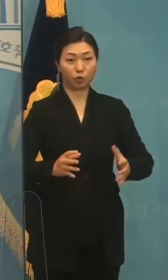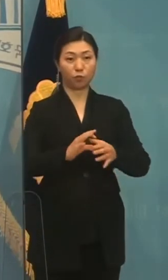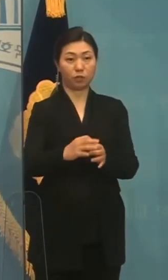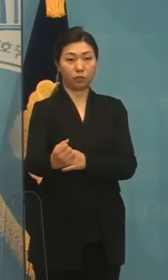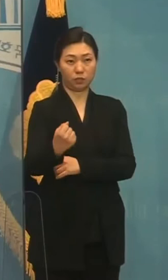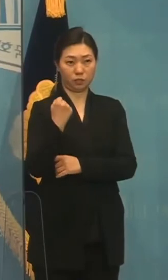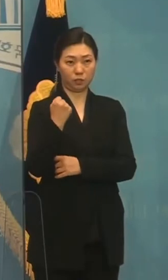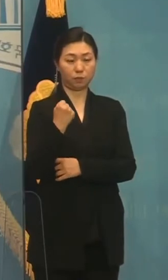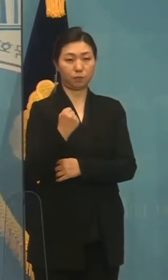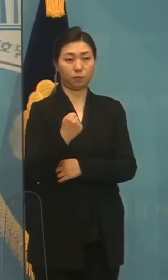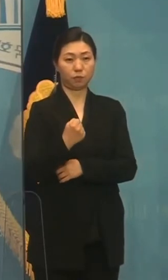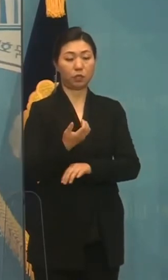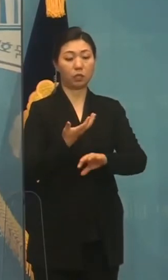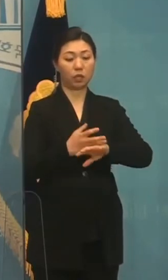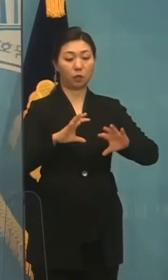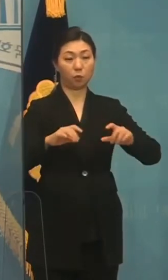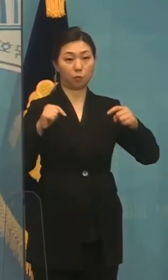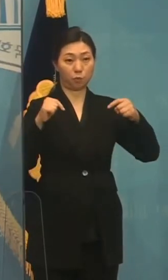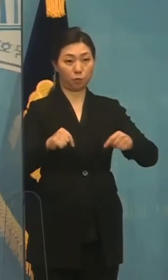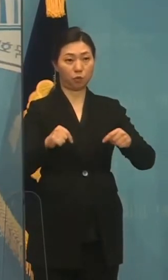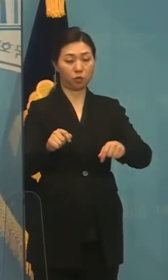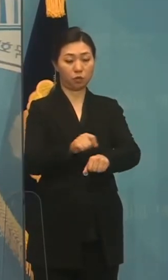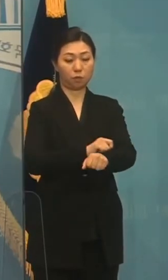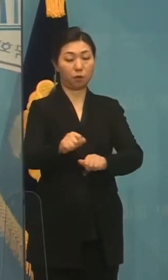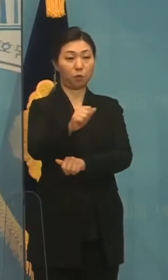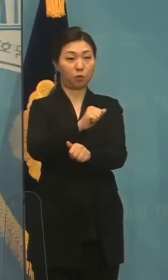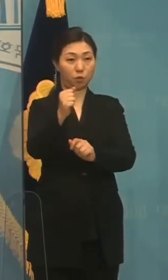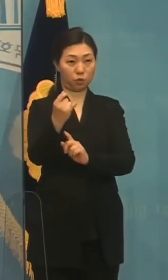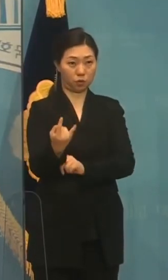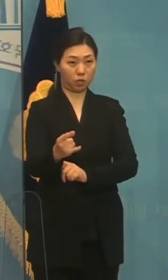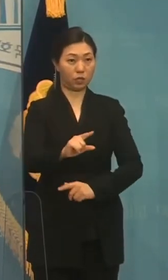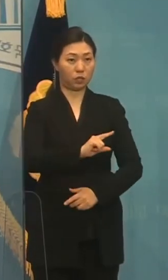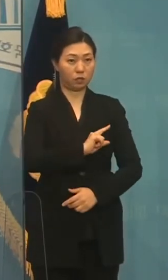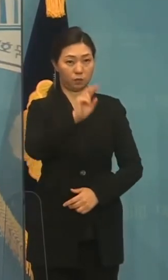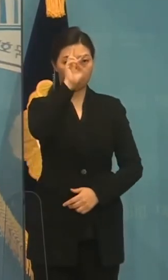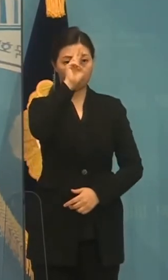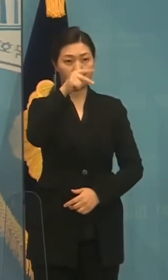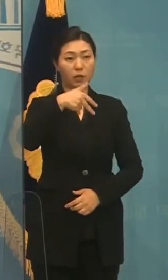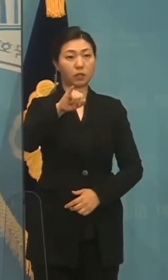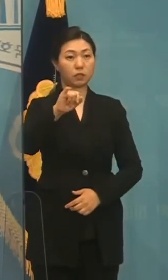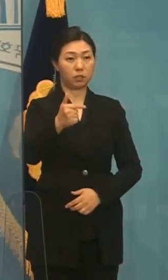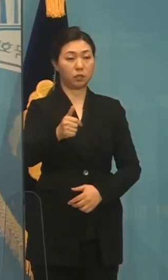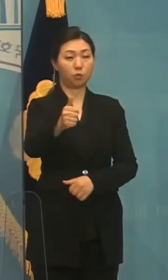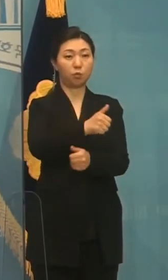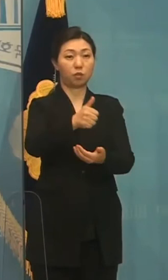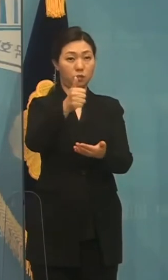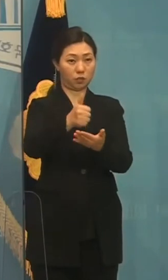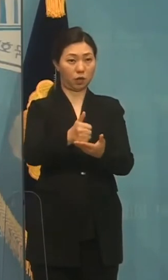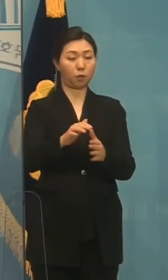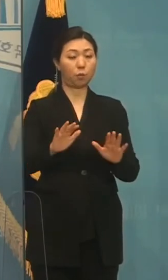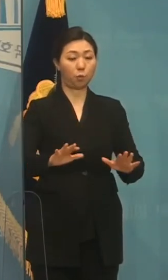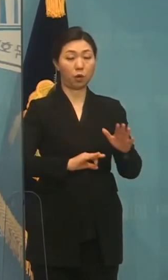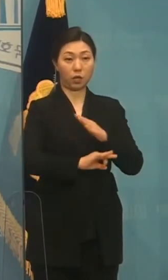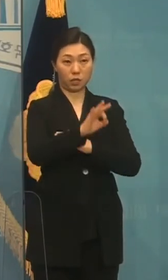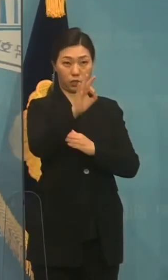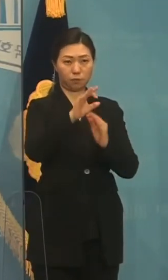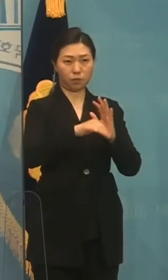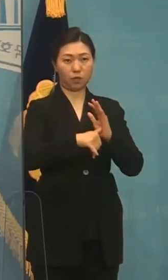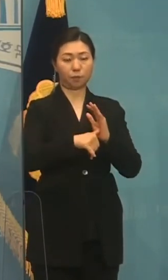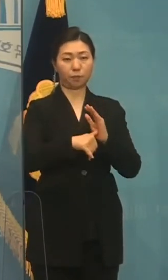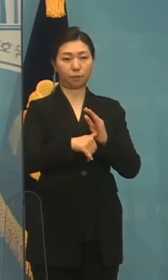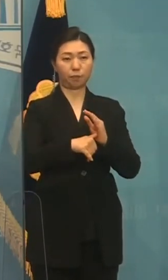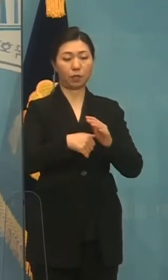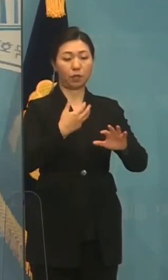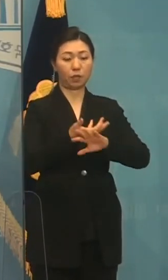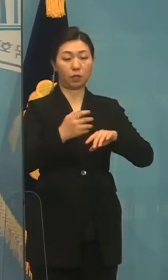총리님, 외교안보 특별위원회 박진 위원장입니다. 오늘 아침에 저희